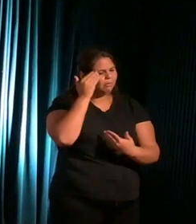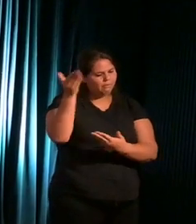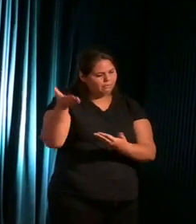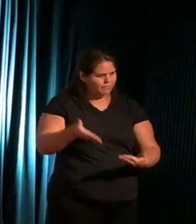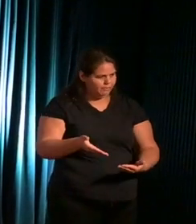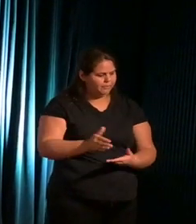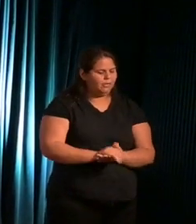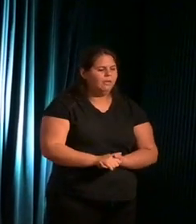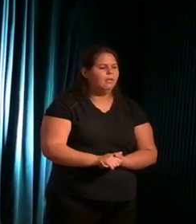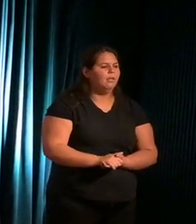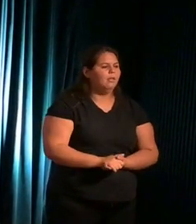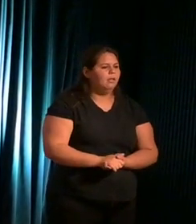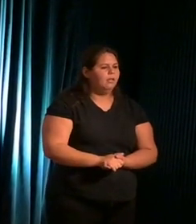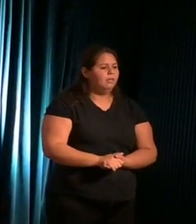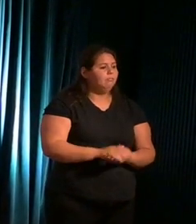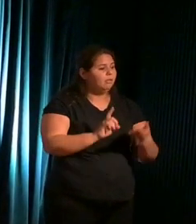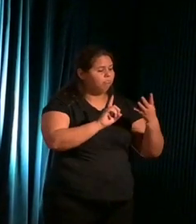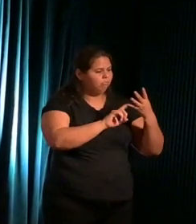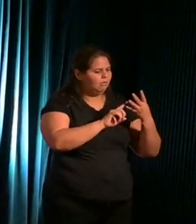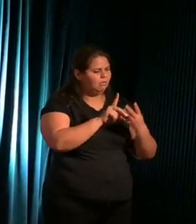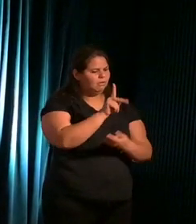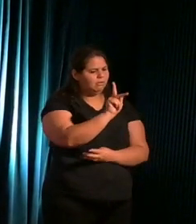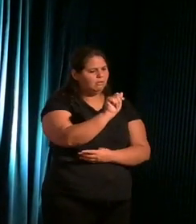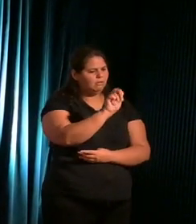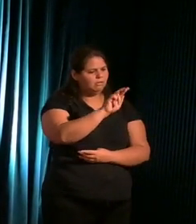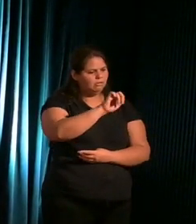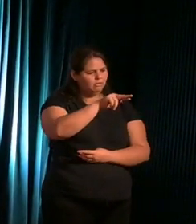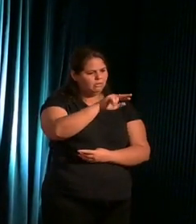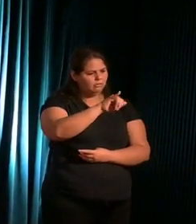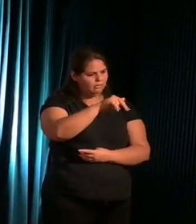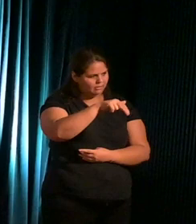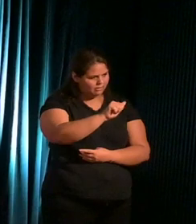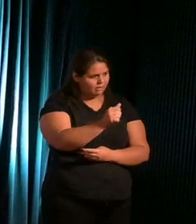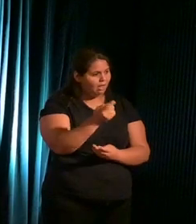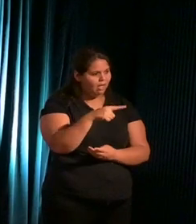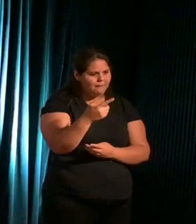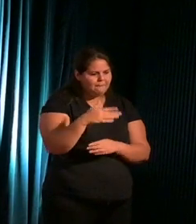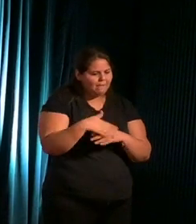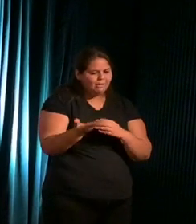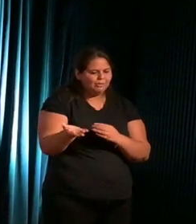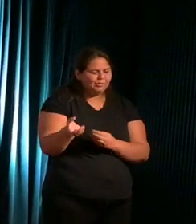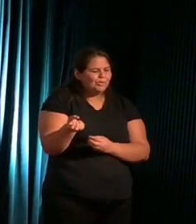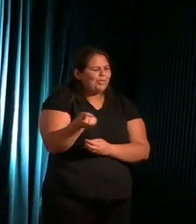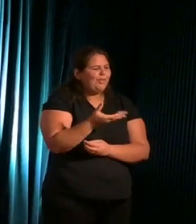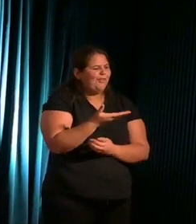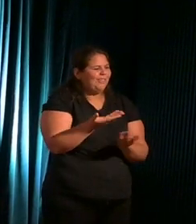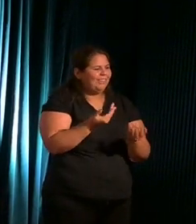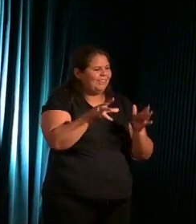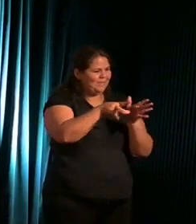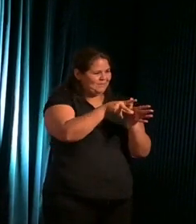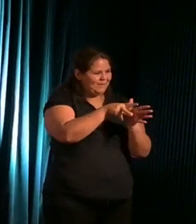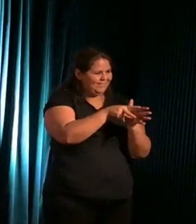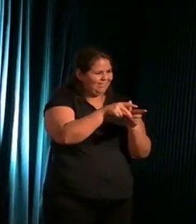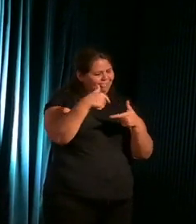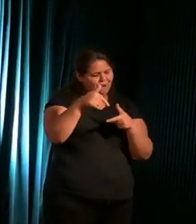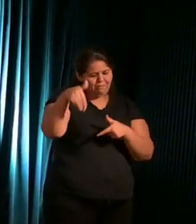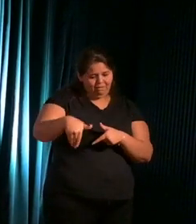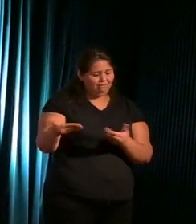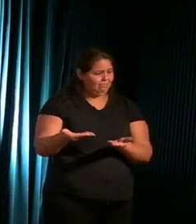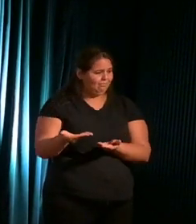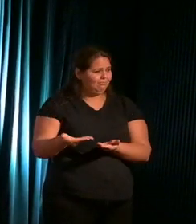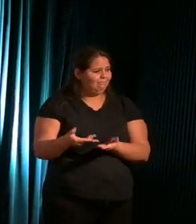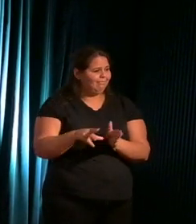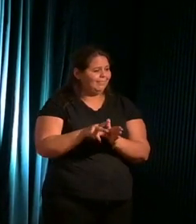a nossa querida Karina, que é a mais nova do time IMS, e